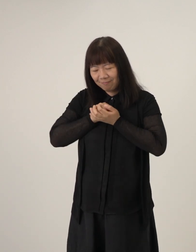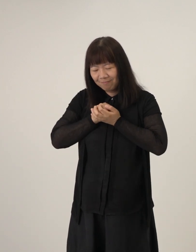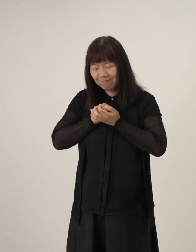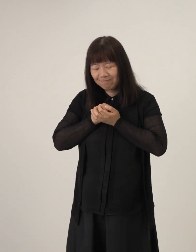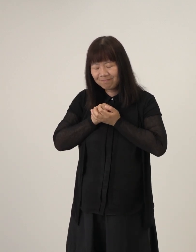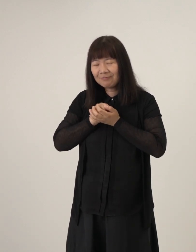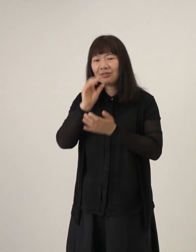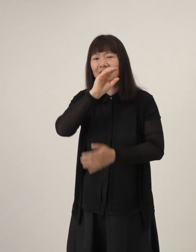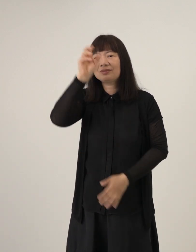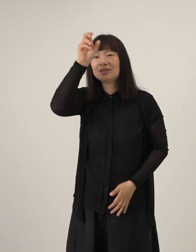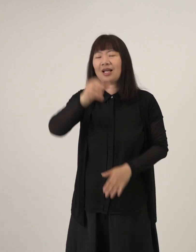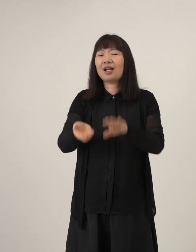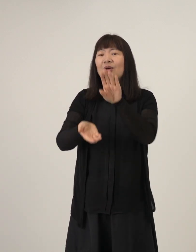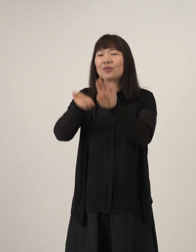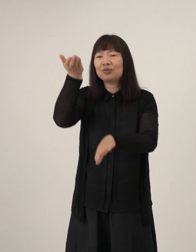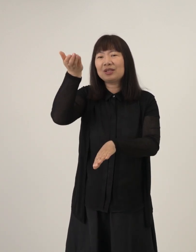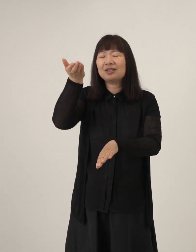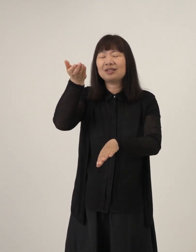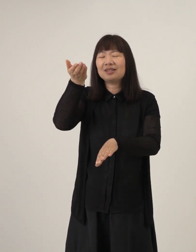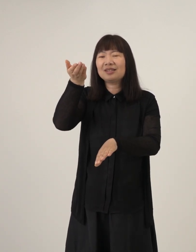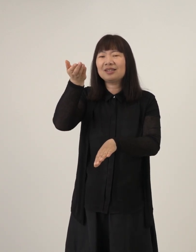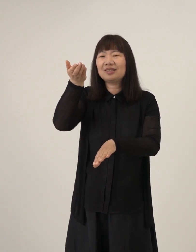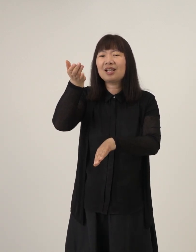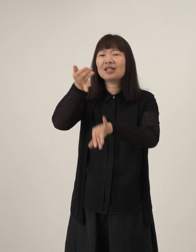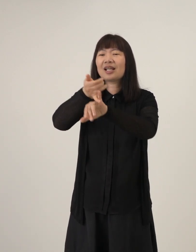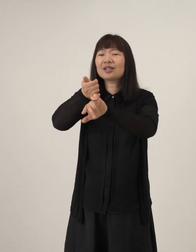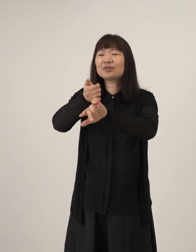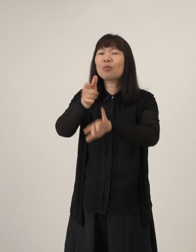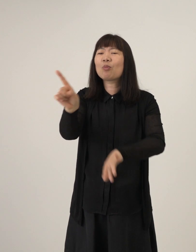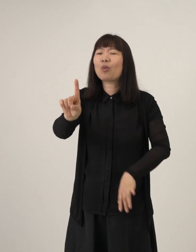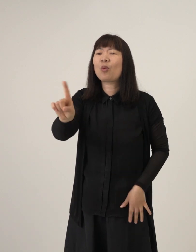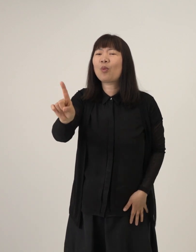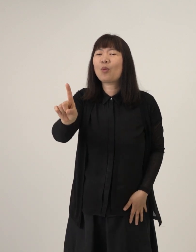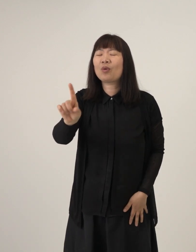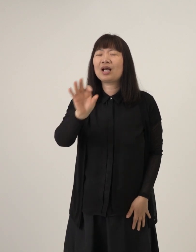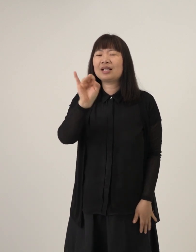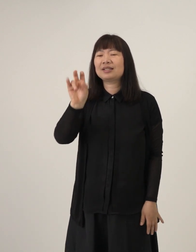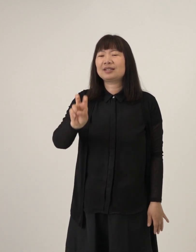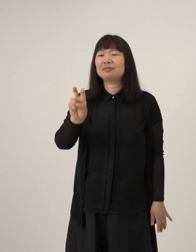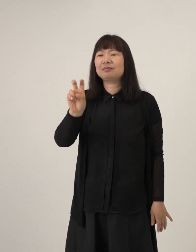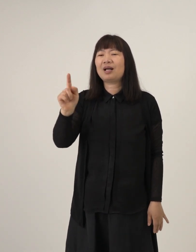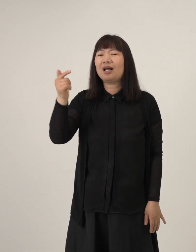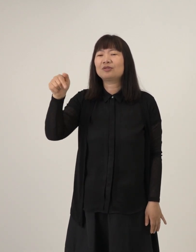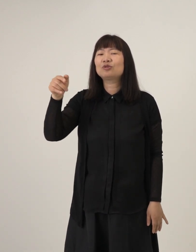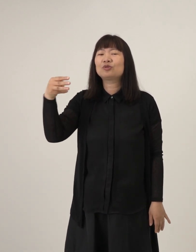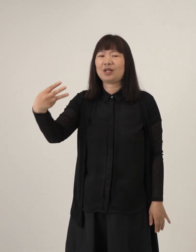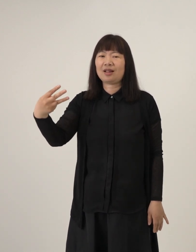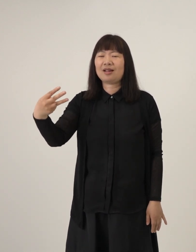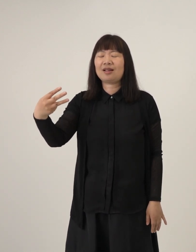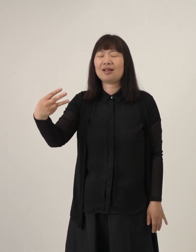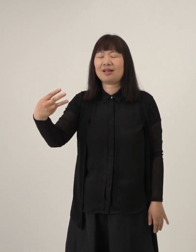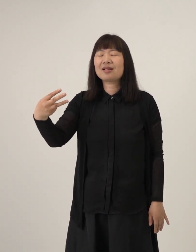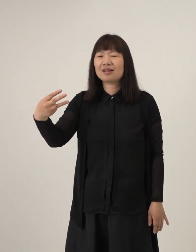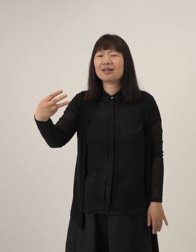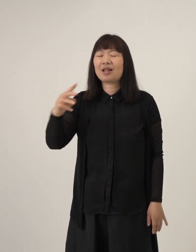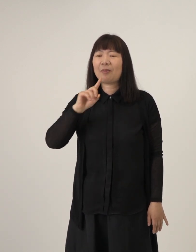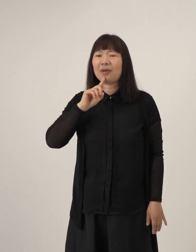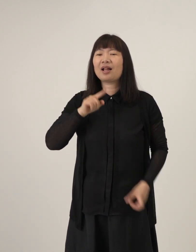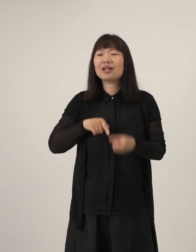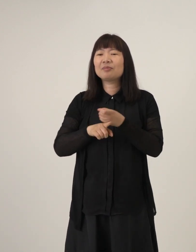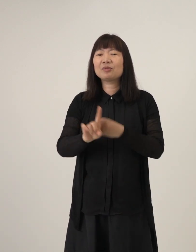끌어안으시고 십자가 위에서 뭘로 약속하고 있는 거죠? 임마누엘. 임마누엘이라는 말은